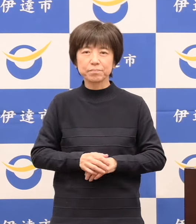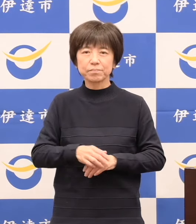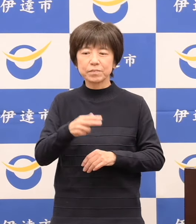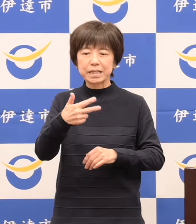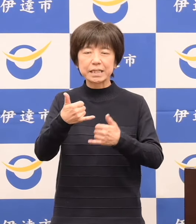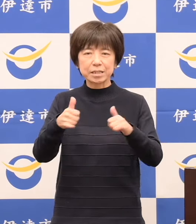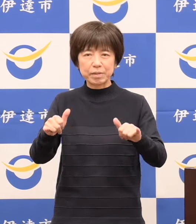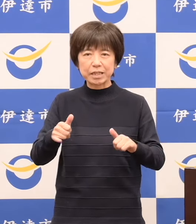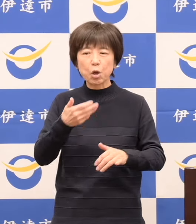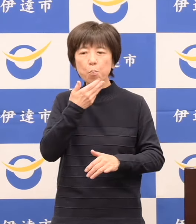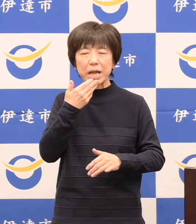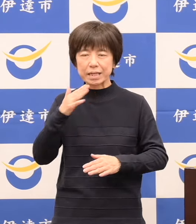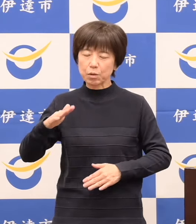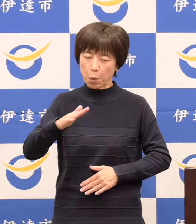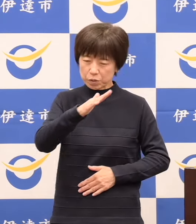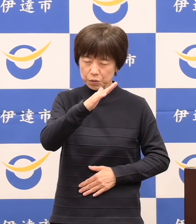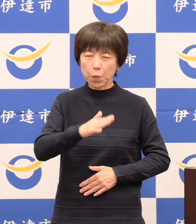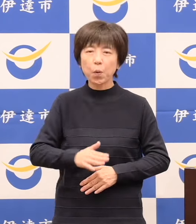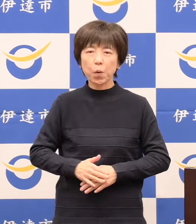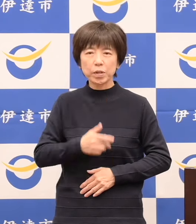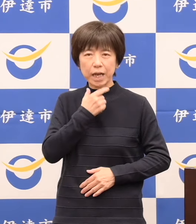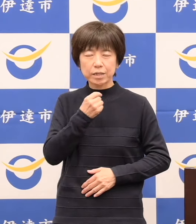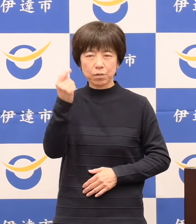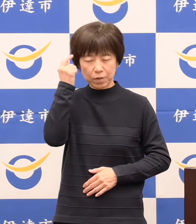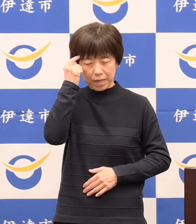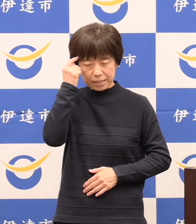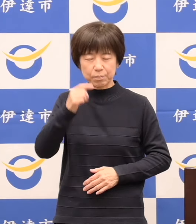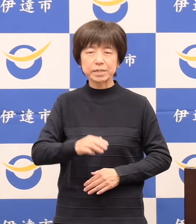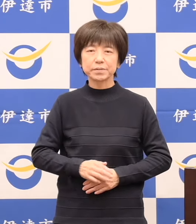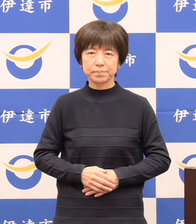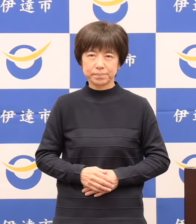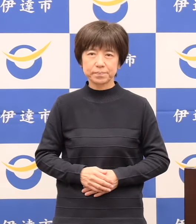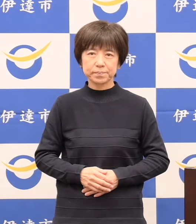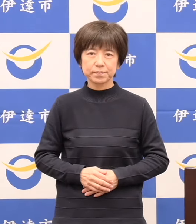民の利便性を張ってまいりたいと考えております。